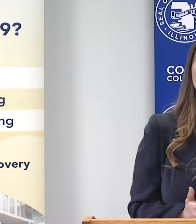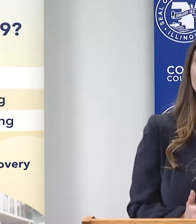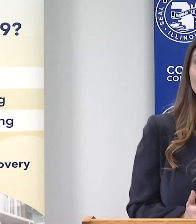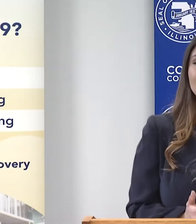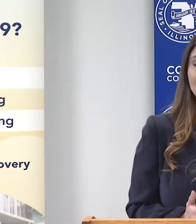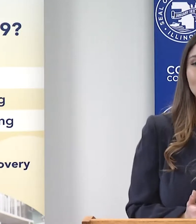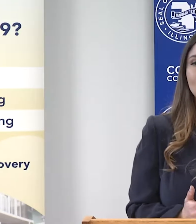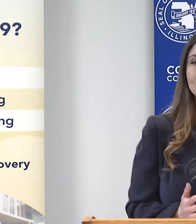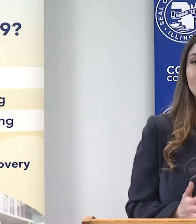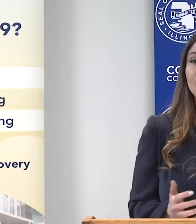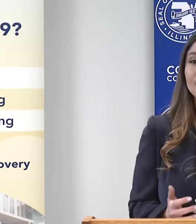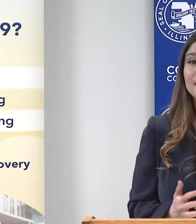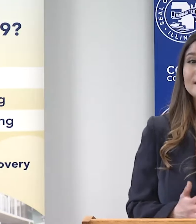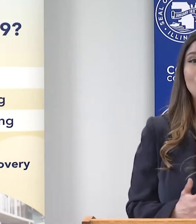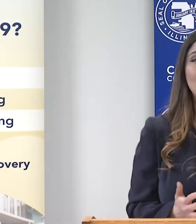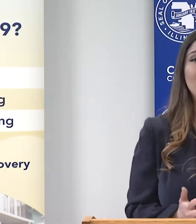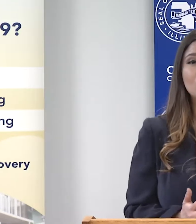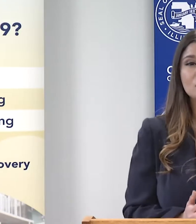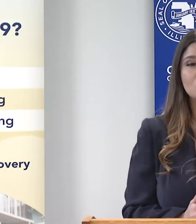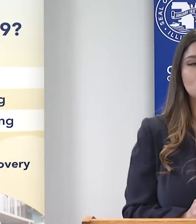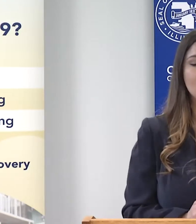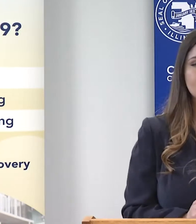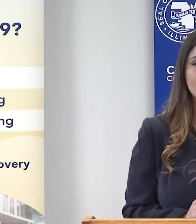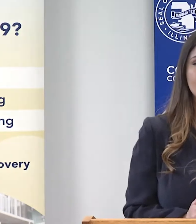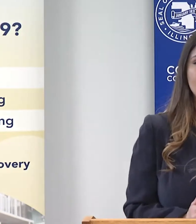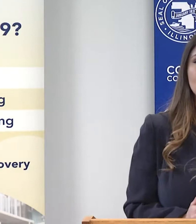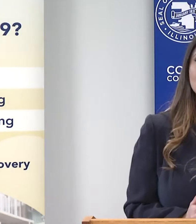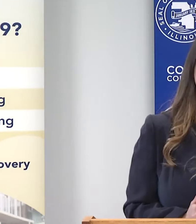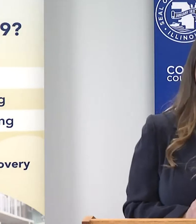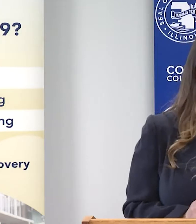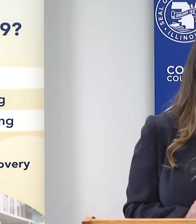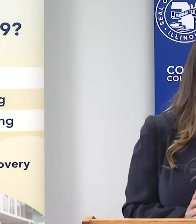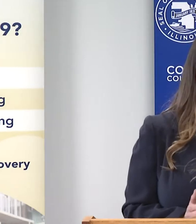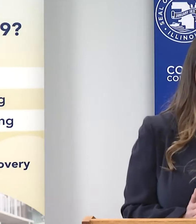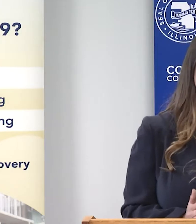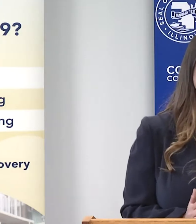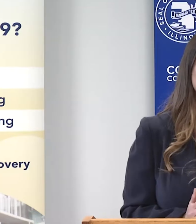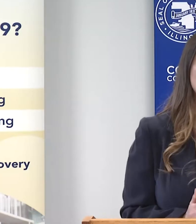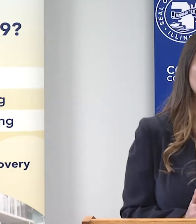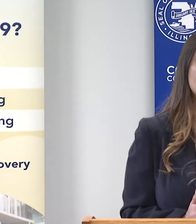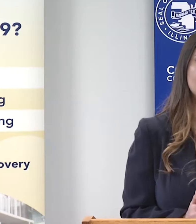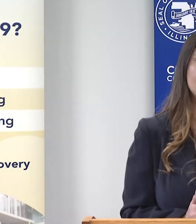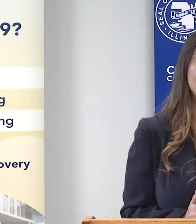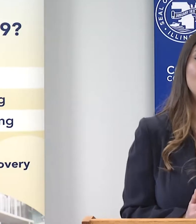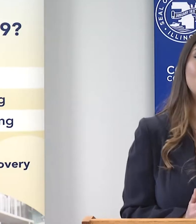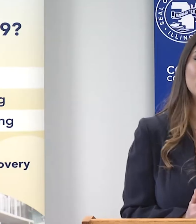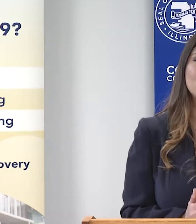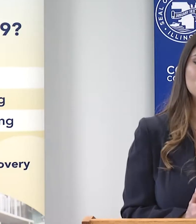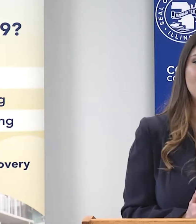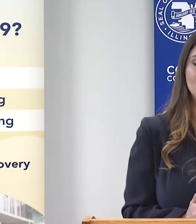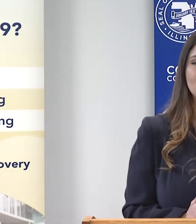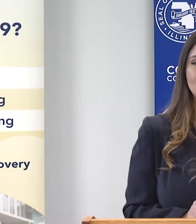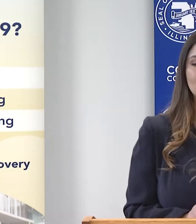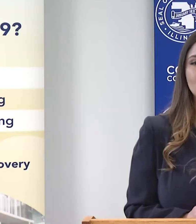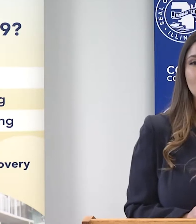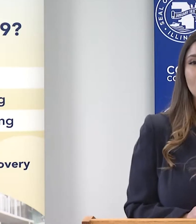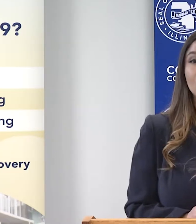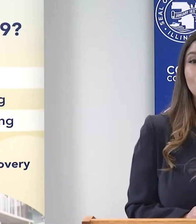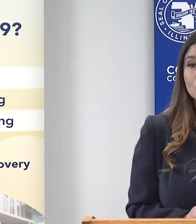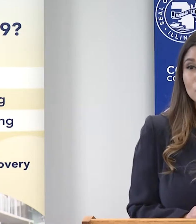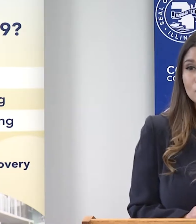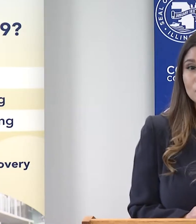les impacte, ¿verdad?, o que se queden desalojados de su casa. Entonces, es sumamente importante que apoyemos a